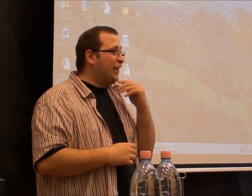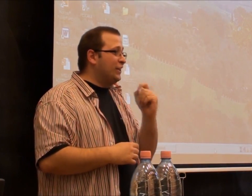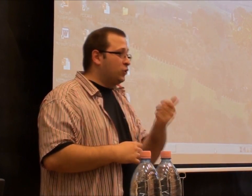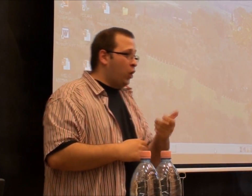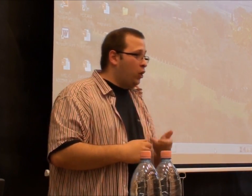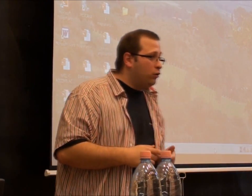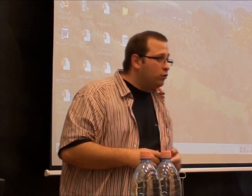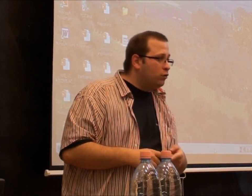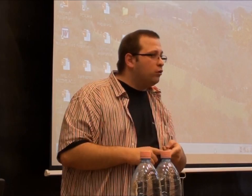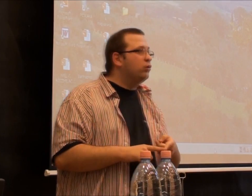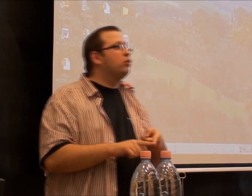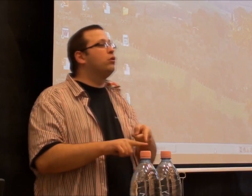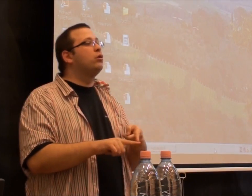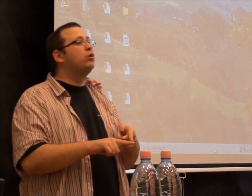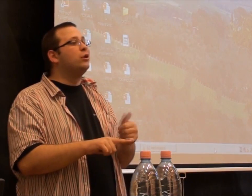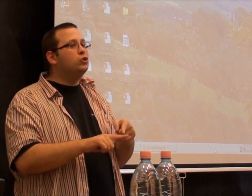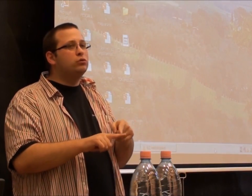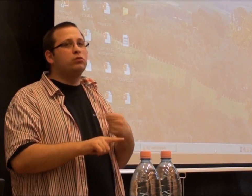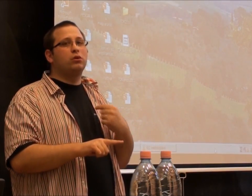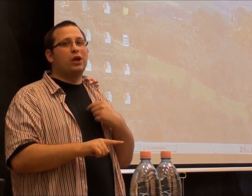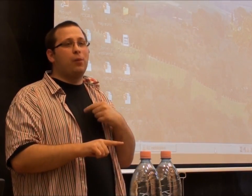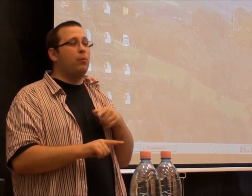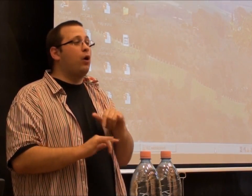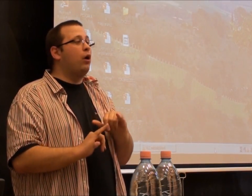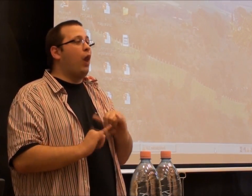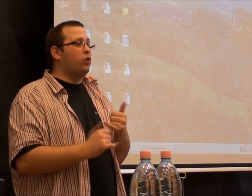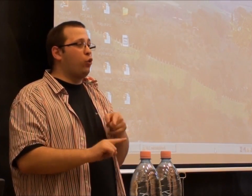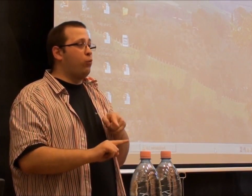nyelvből, a könyv elég